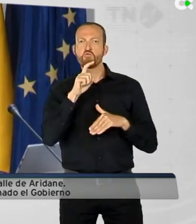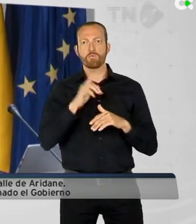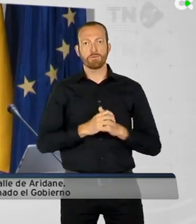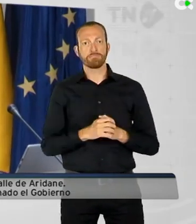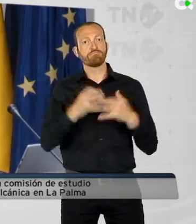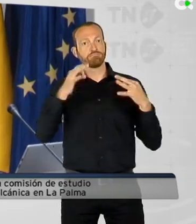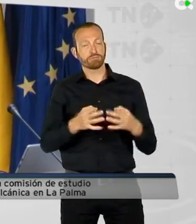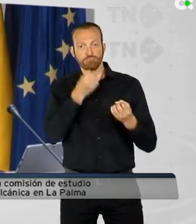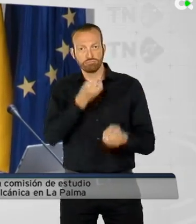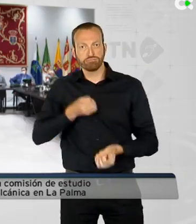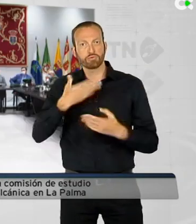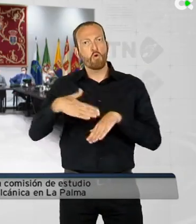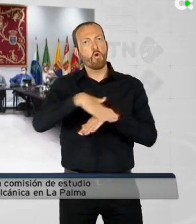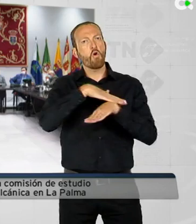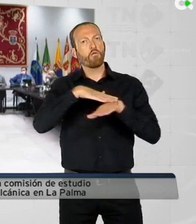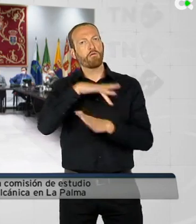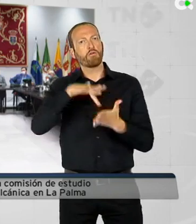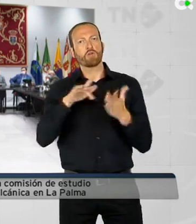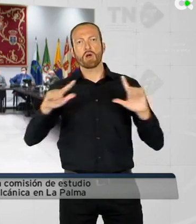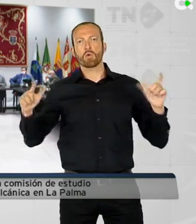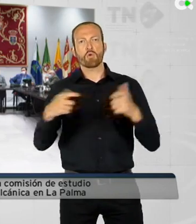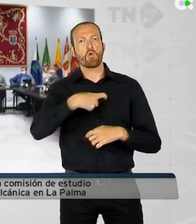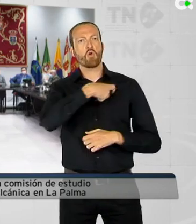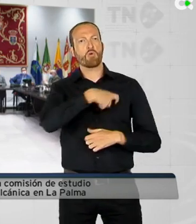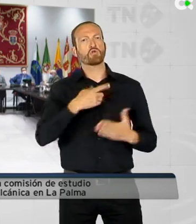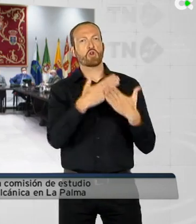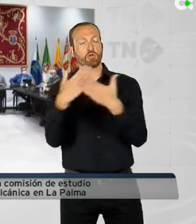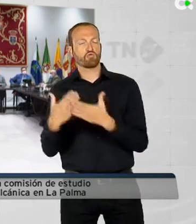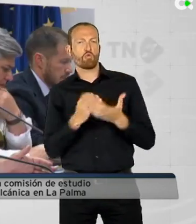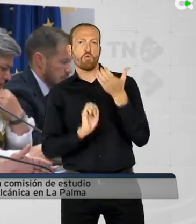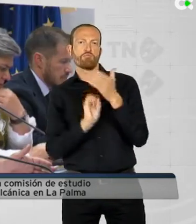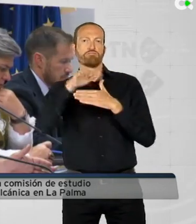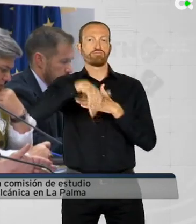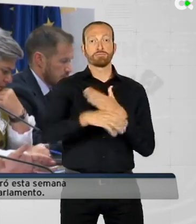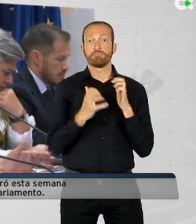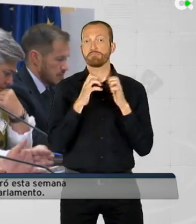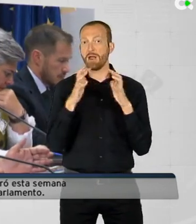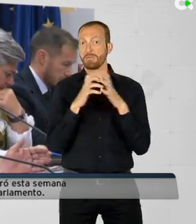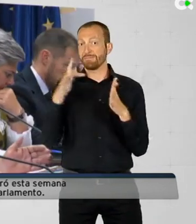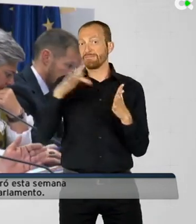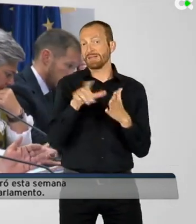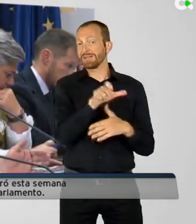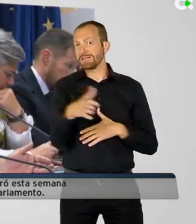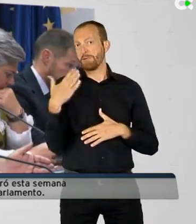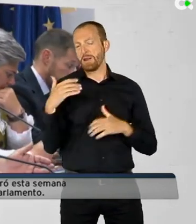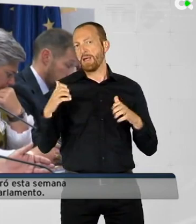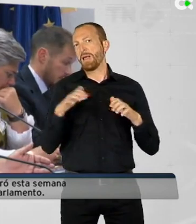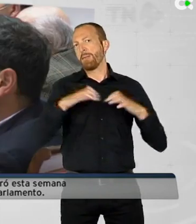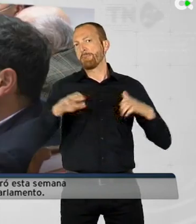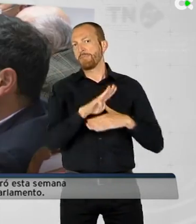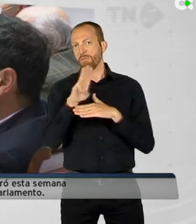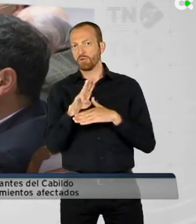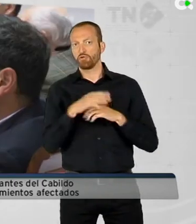ha confirmado el gobierno en la reunión de la Comisión de Estudio de la Erupción Volcánica en La Palma, que se celebró esta semana en el